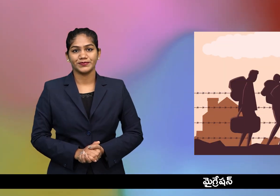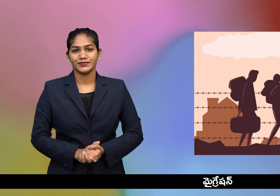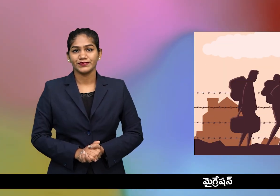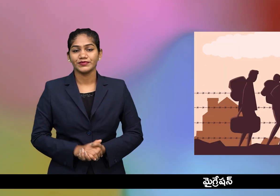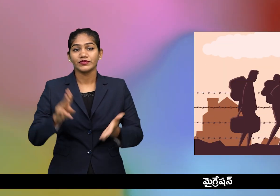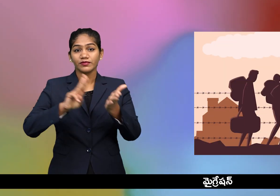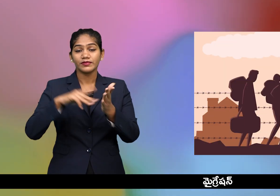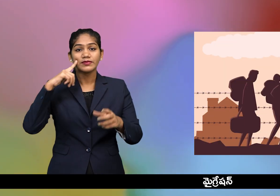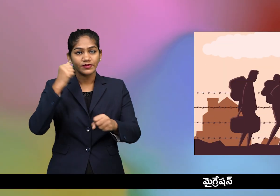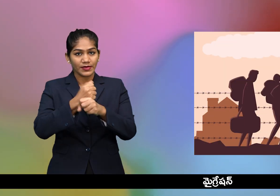వలస